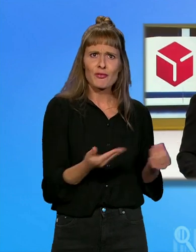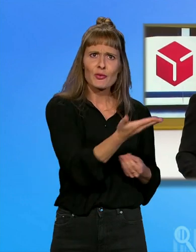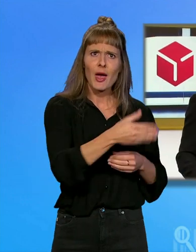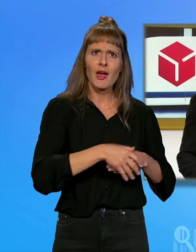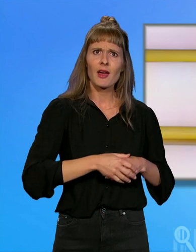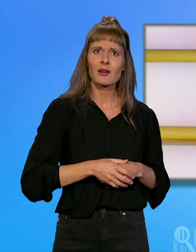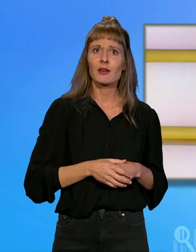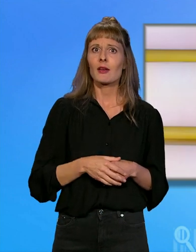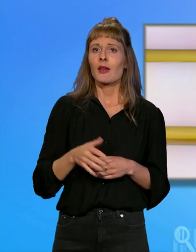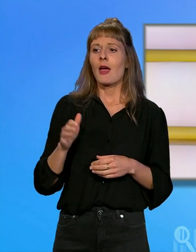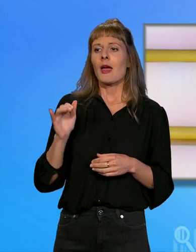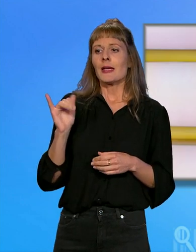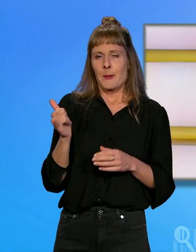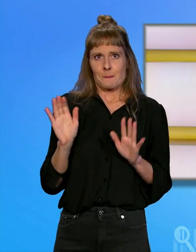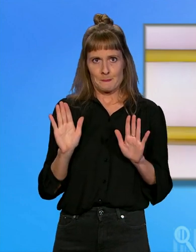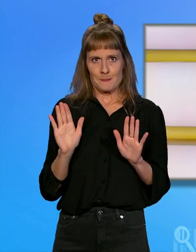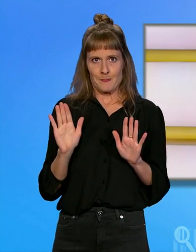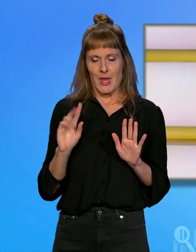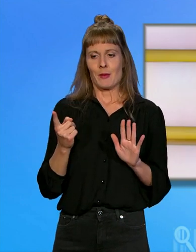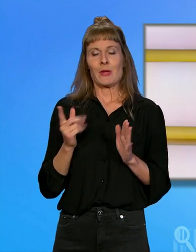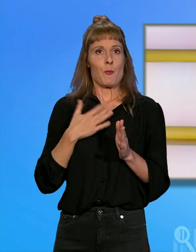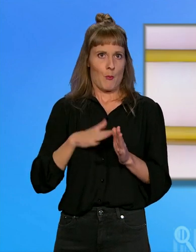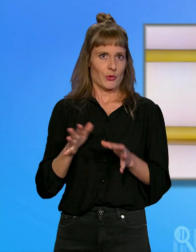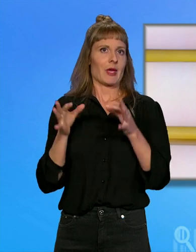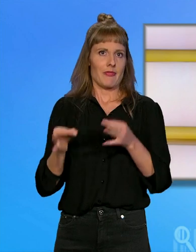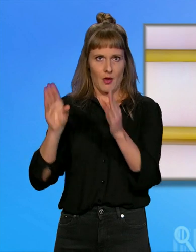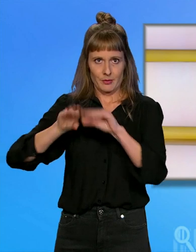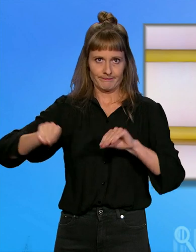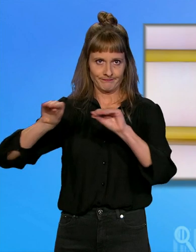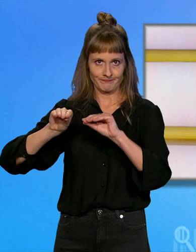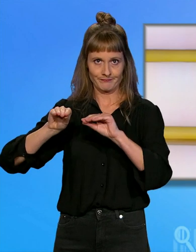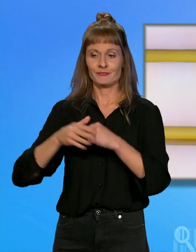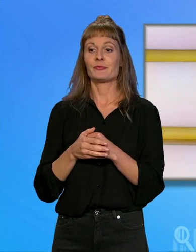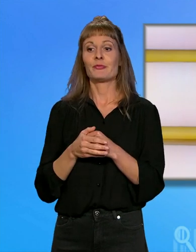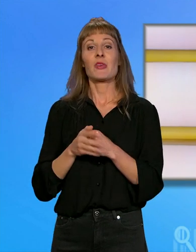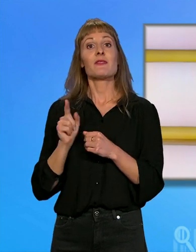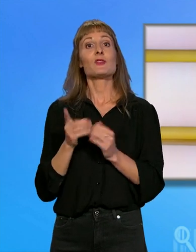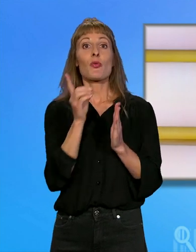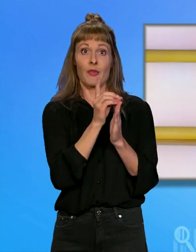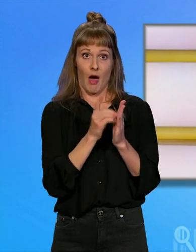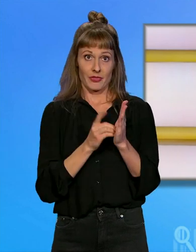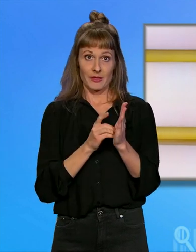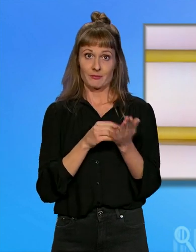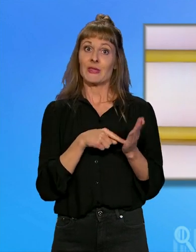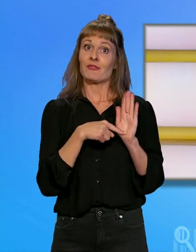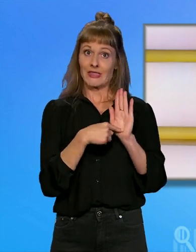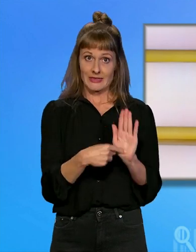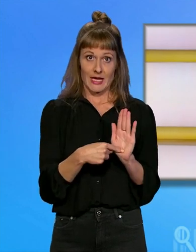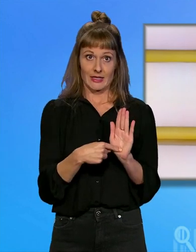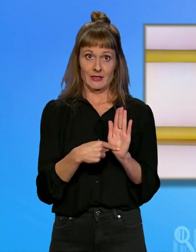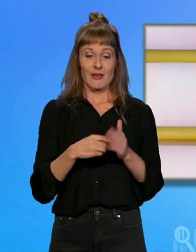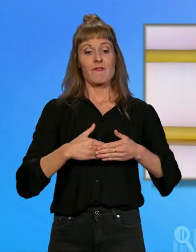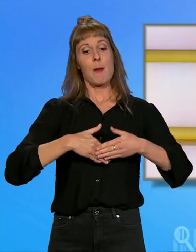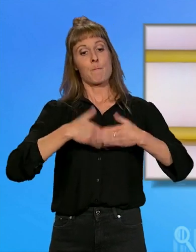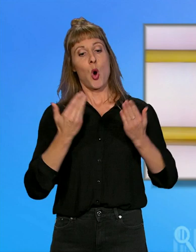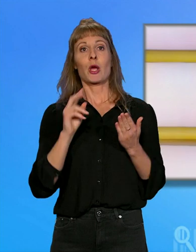bitte, das möchte ich gerne präzisieren. Es sind Daten, die eine Tour am Morgen darstellen, nicht wie sie tatsächlich gefahren ist. Ganz